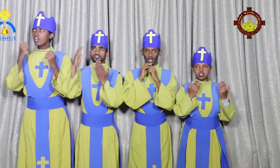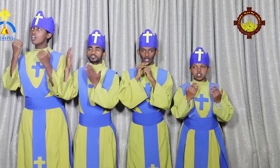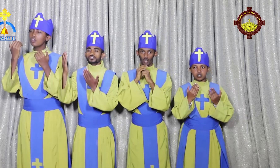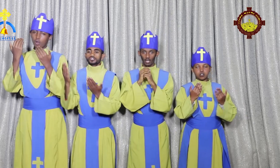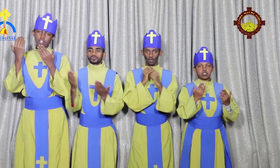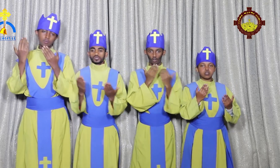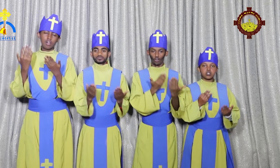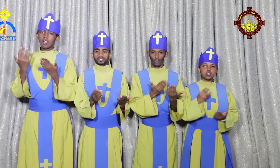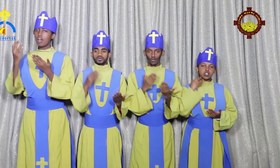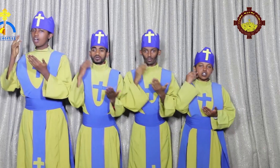አማናዊት